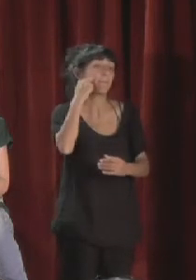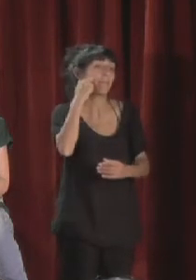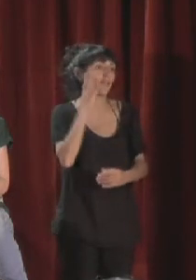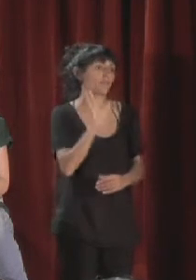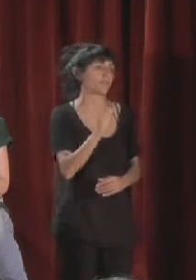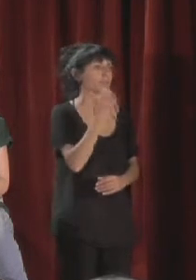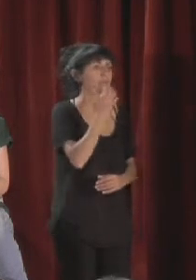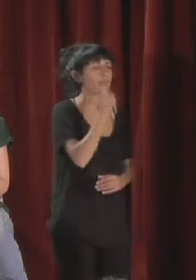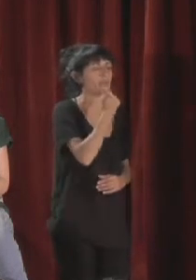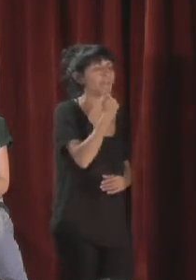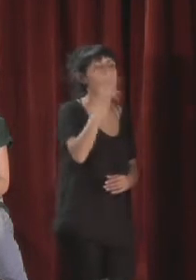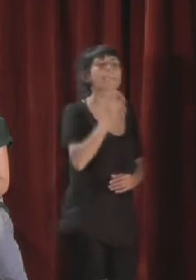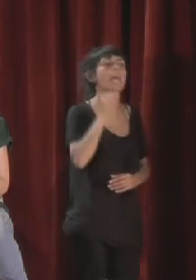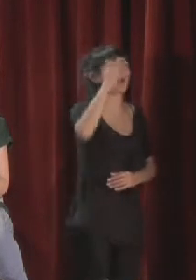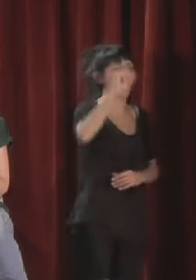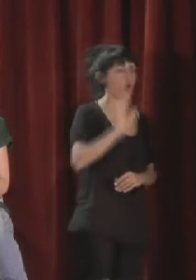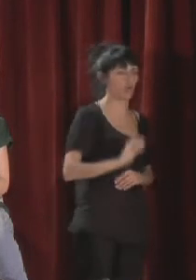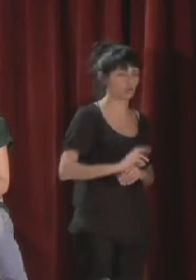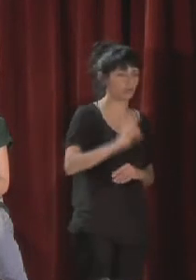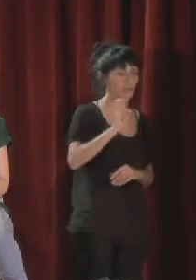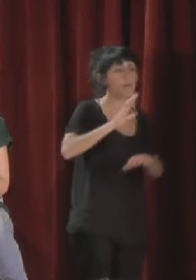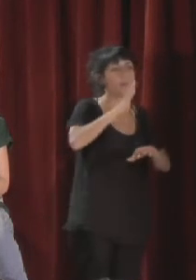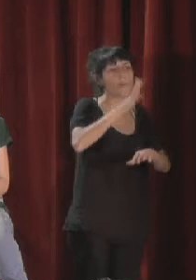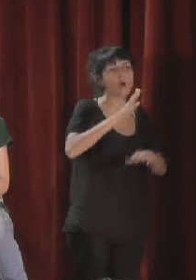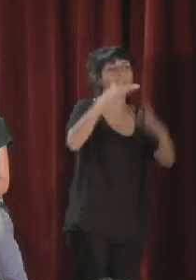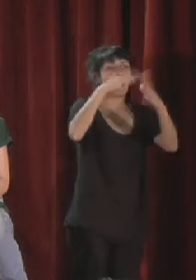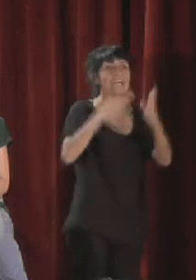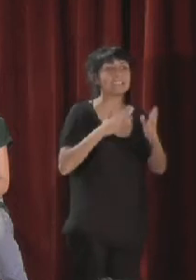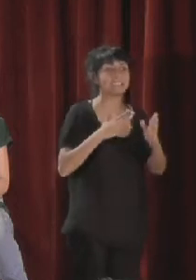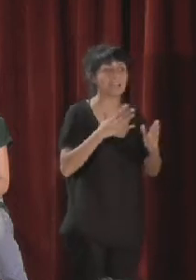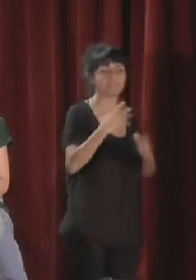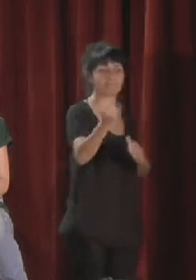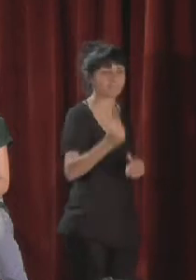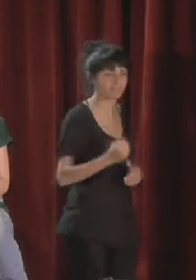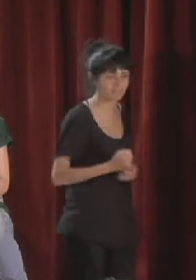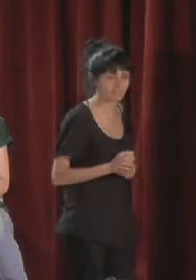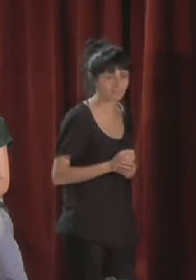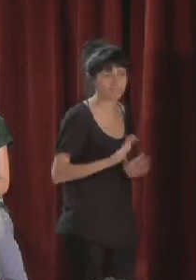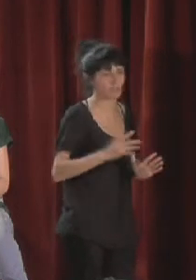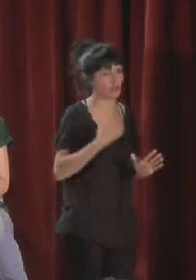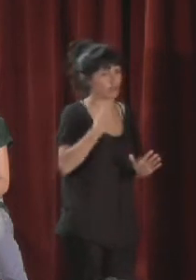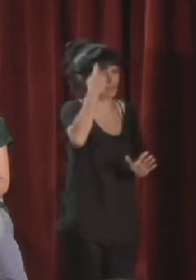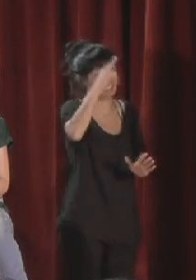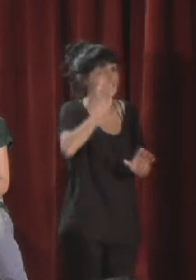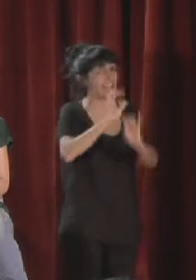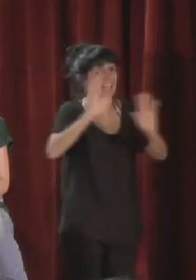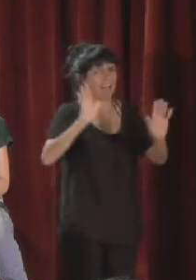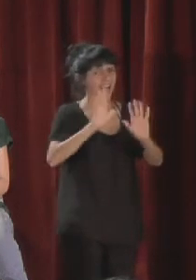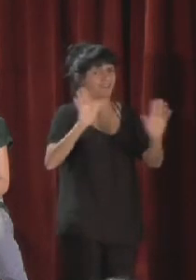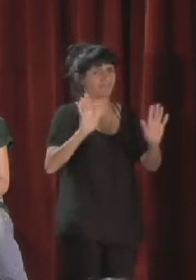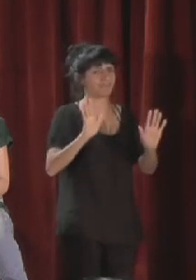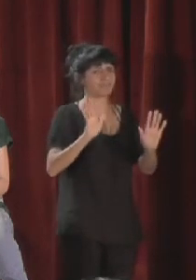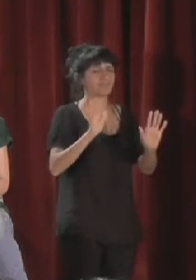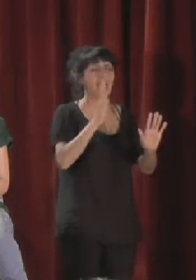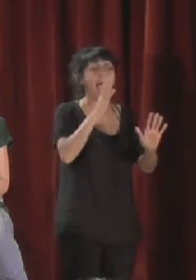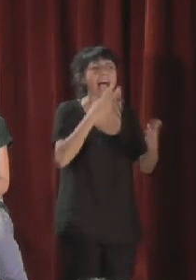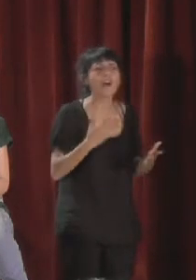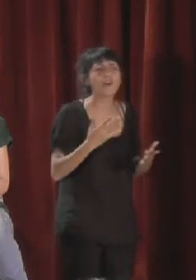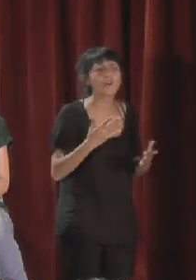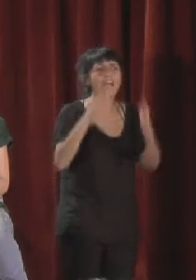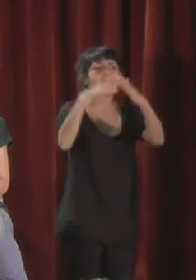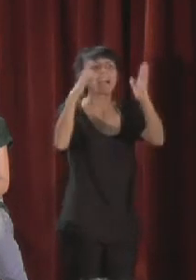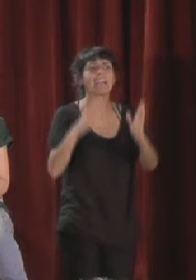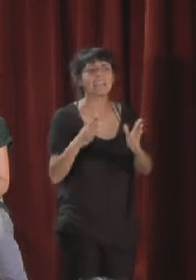quitar a casa, que nos van deixar sin nada. Eu o que sei, o que teño claro é que ata o de agora quen nos quita as casas son os